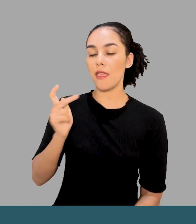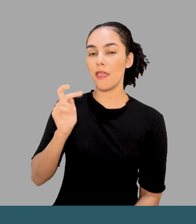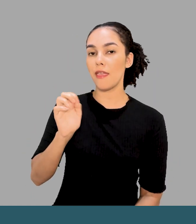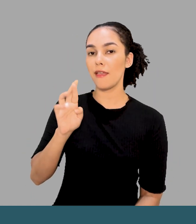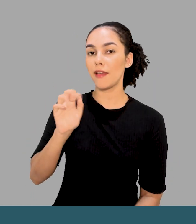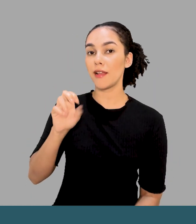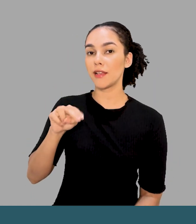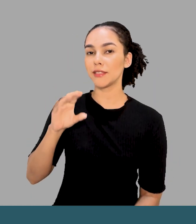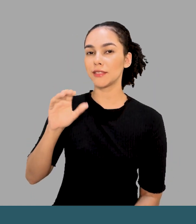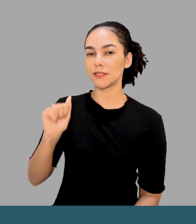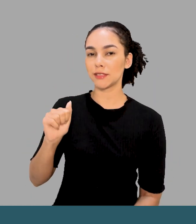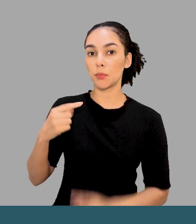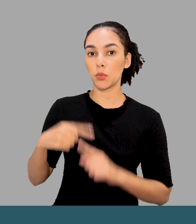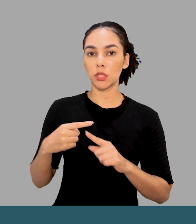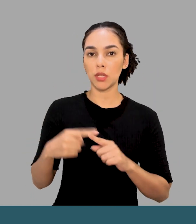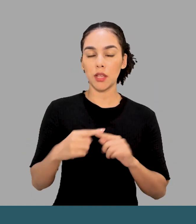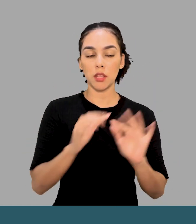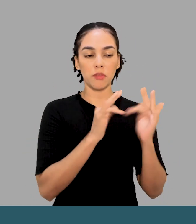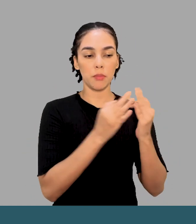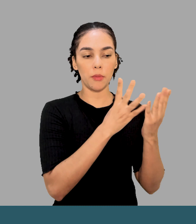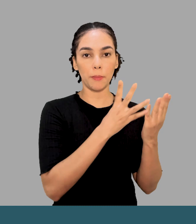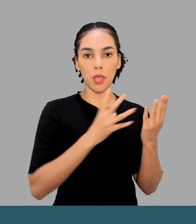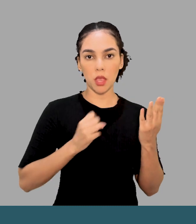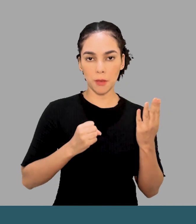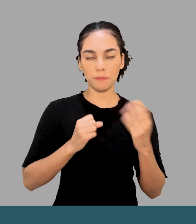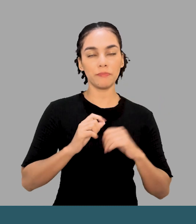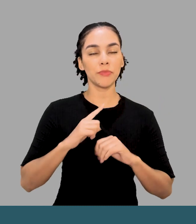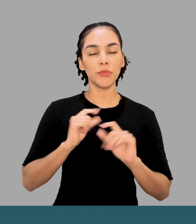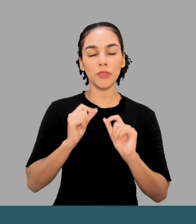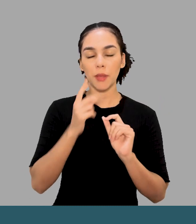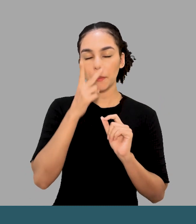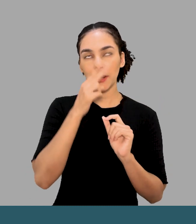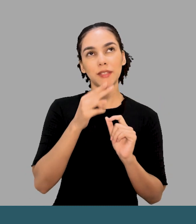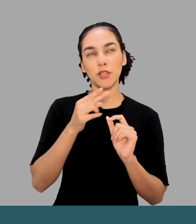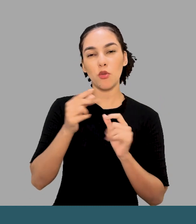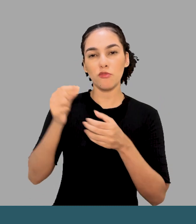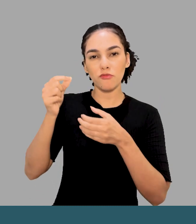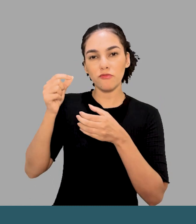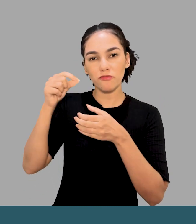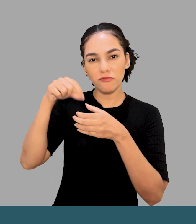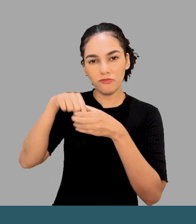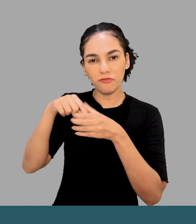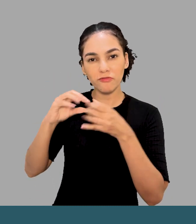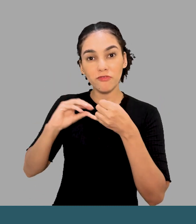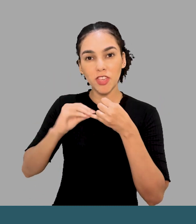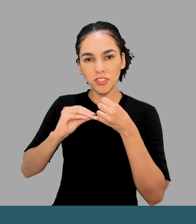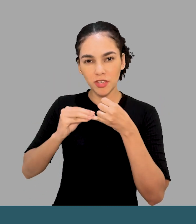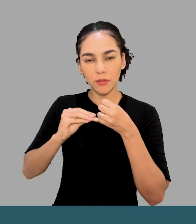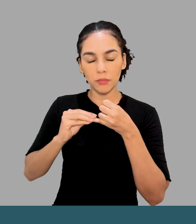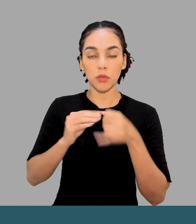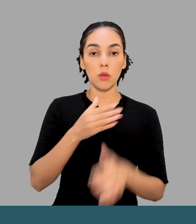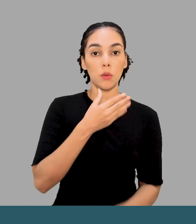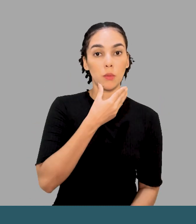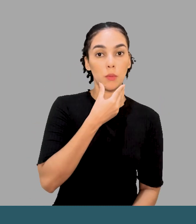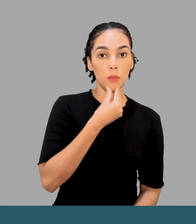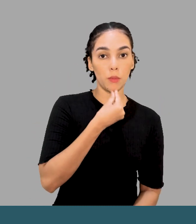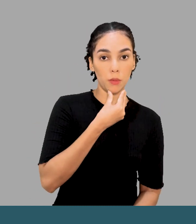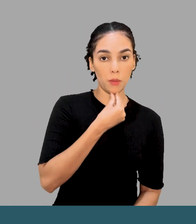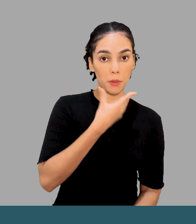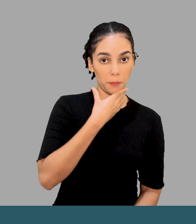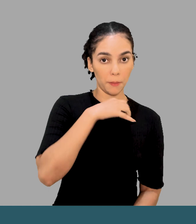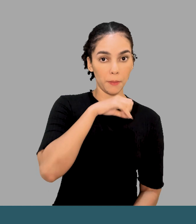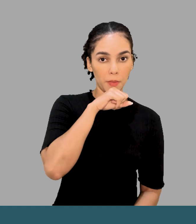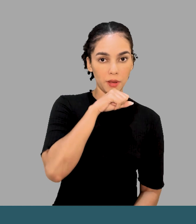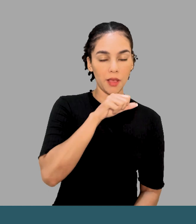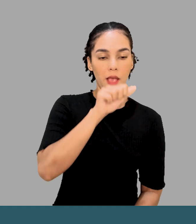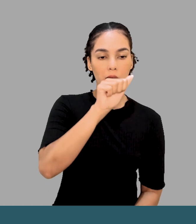tenho autossômico recessiva. É aquela história do feijãozinho de Mendel. Do papai vem azão, azinho.